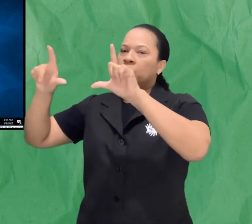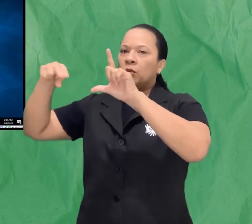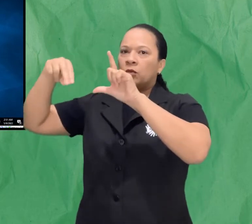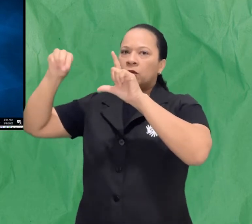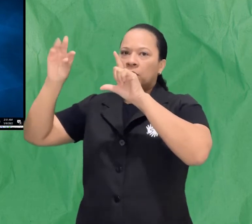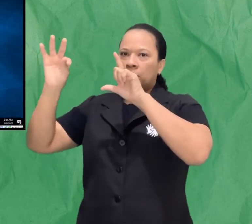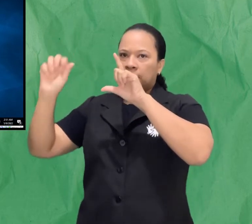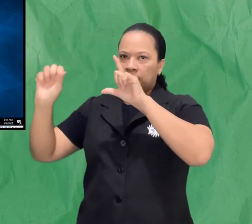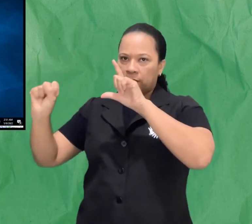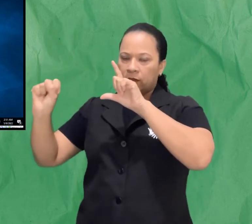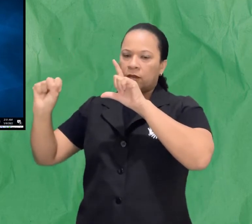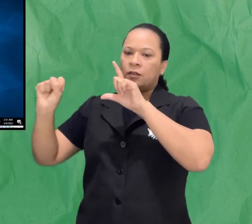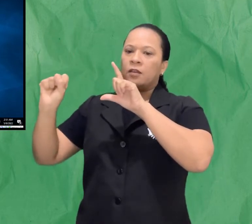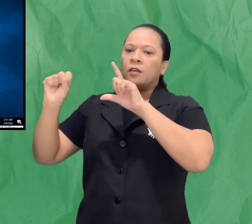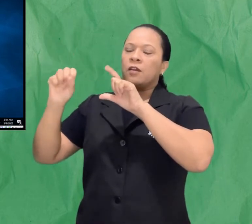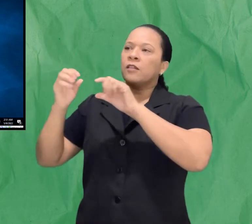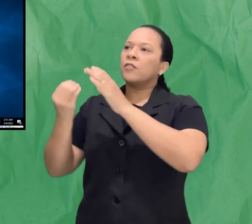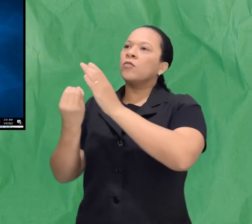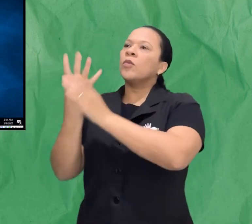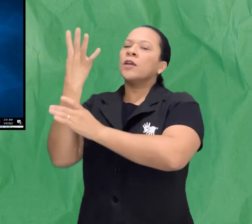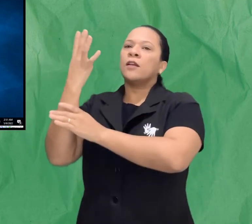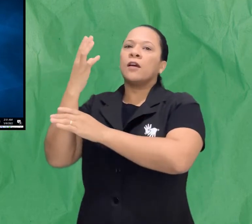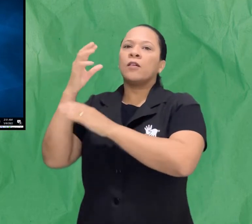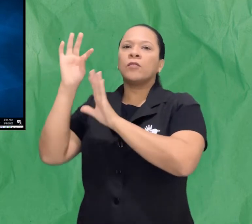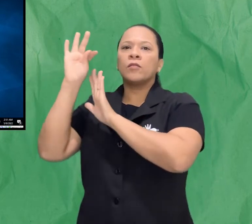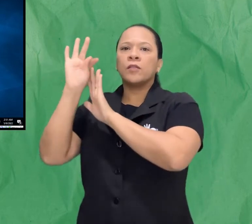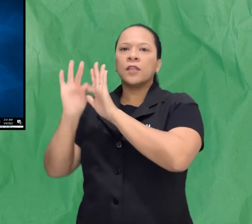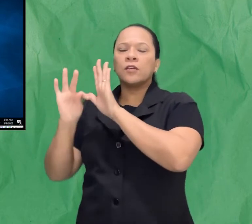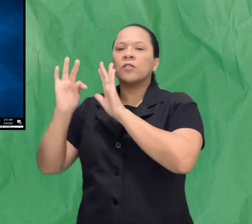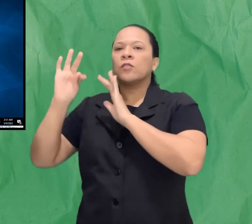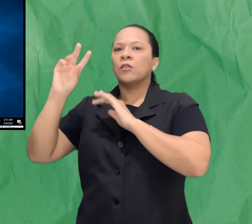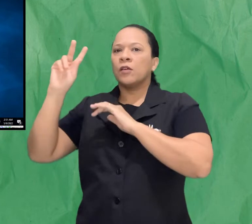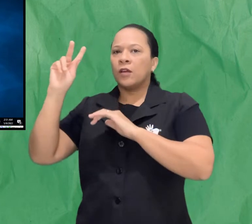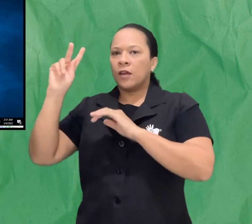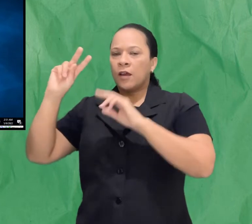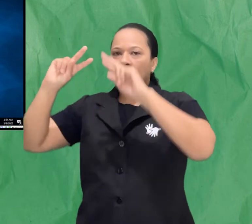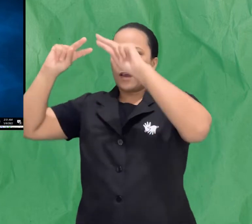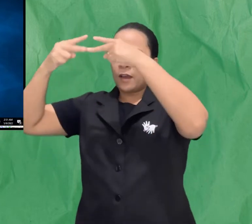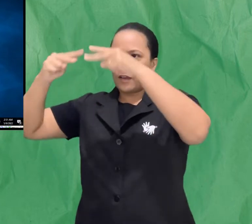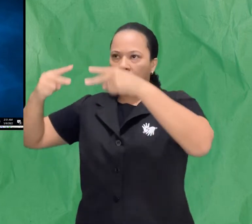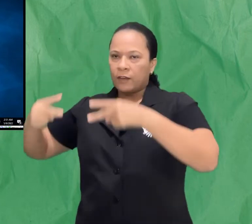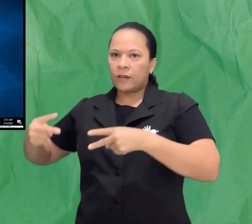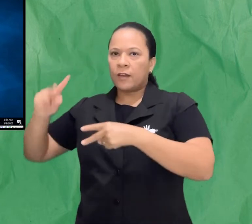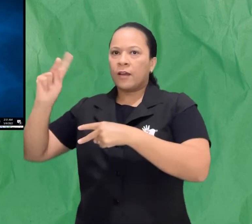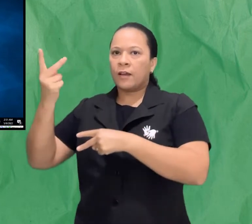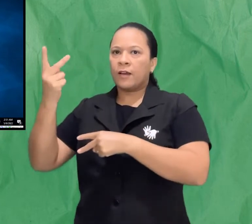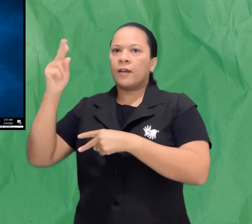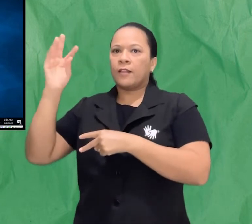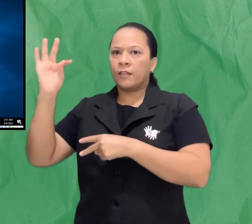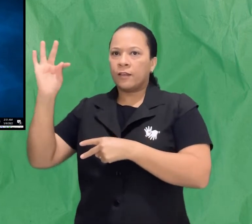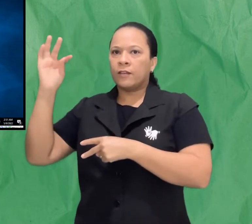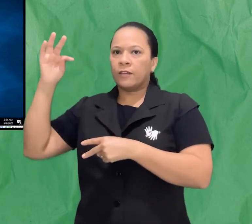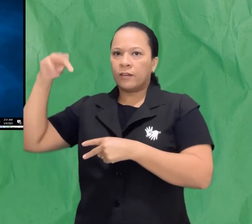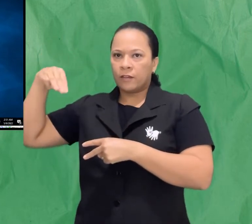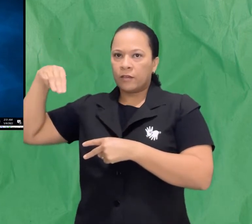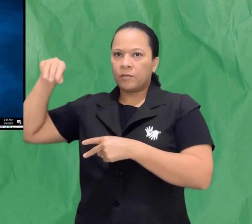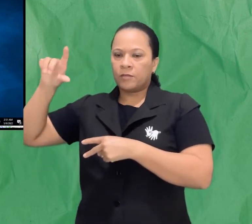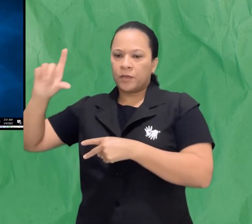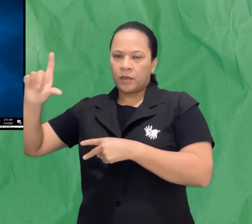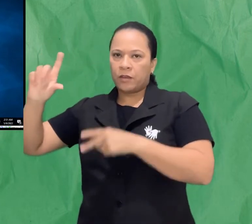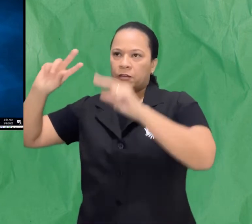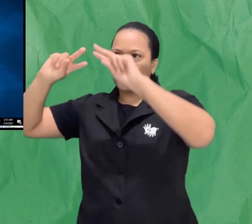Reconhece que esse. Vou criar outro arquivo, um arquivo HTML. Com um único comando. Tem um H1 que é o comando de